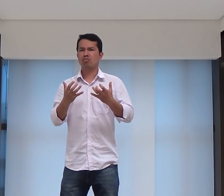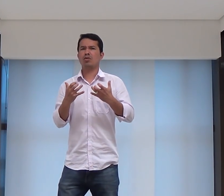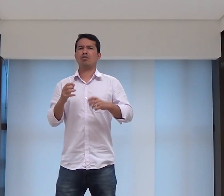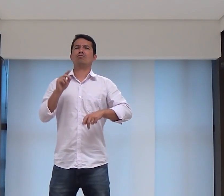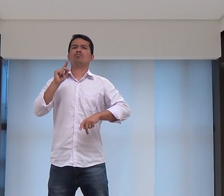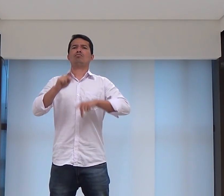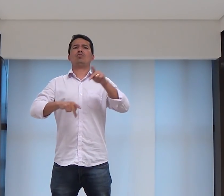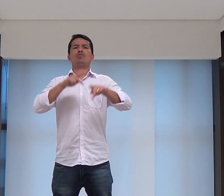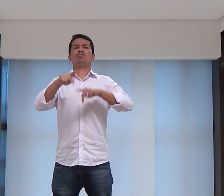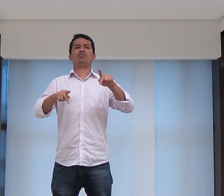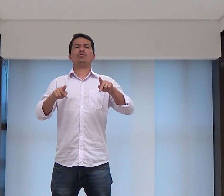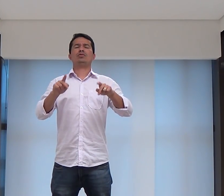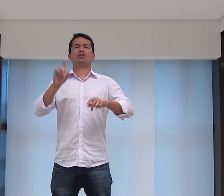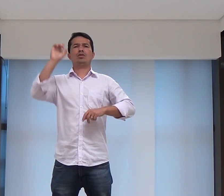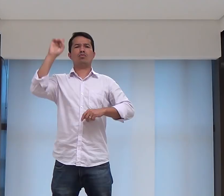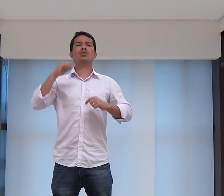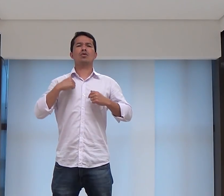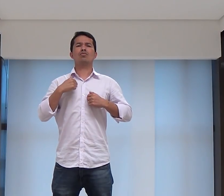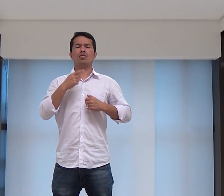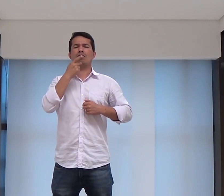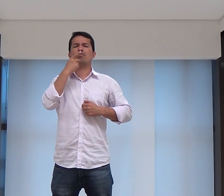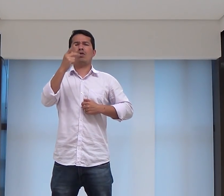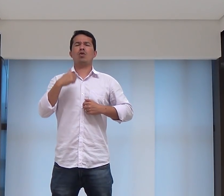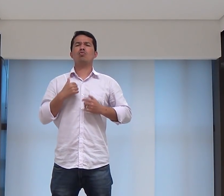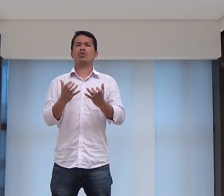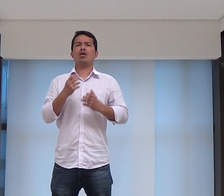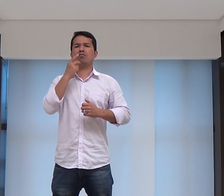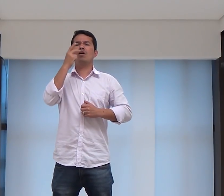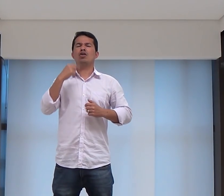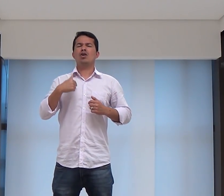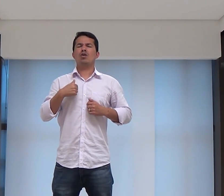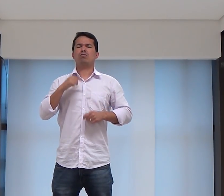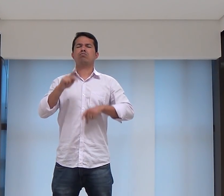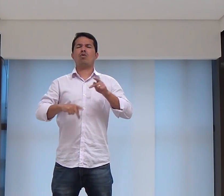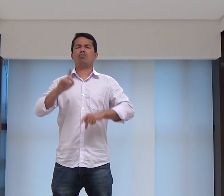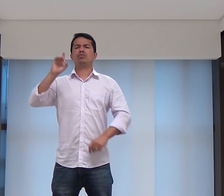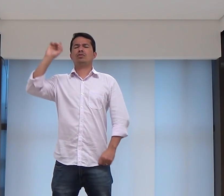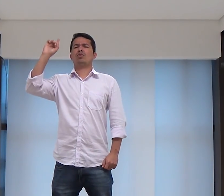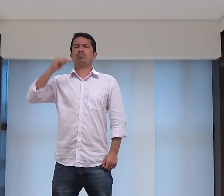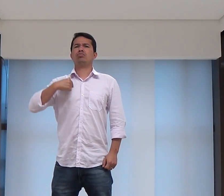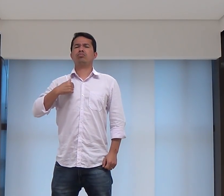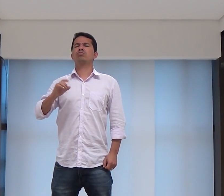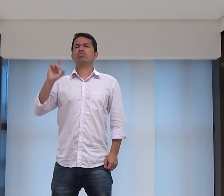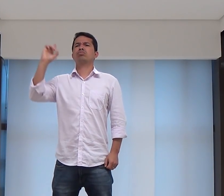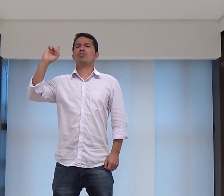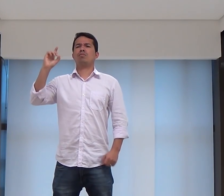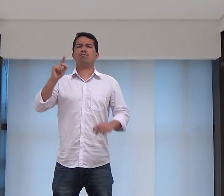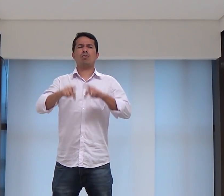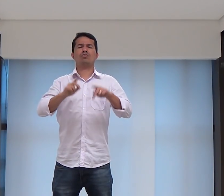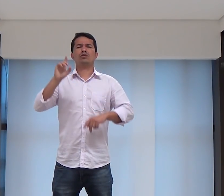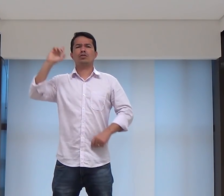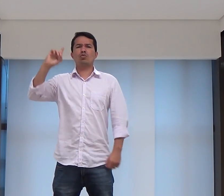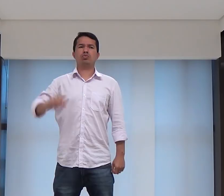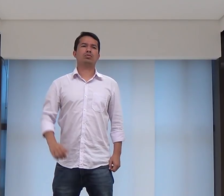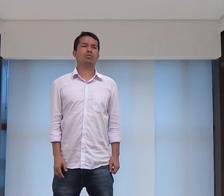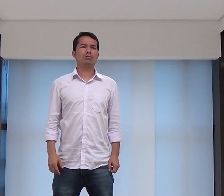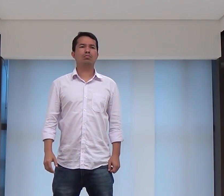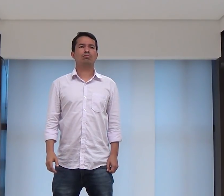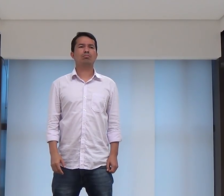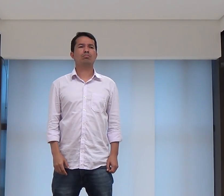Porque o que eu quero mesmo, eu quero ser povo de Deus. Eu quero dizer, eu sou povo de Deus. Faço parte do povo de Deus.